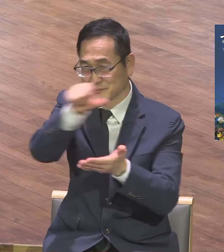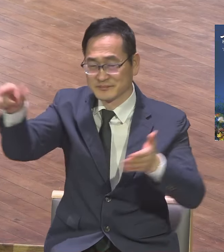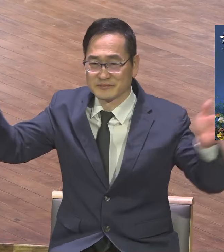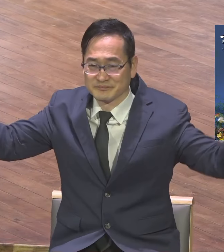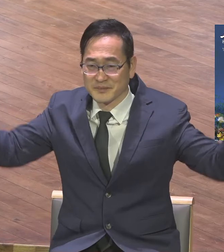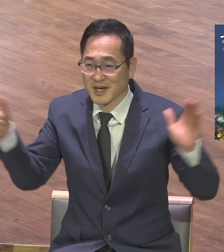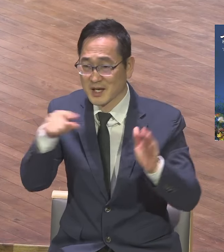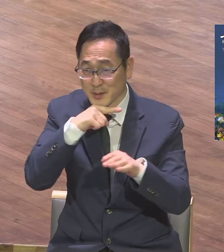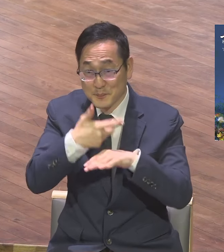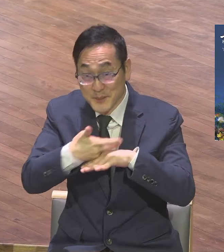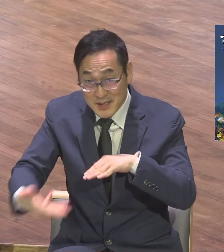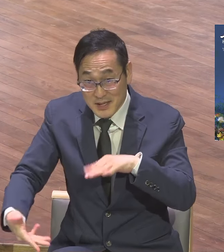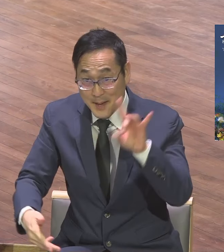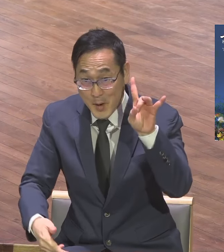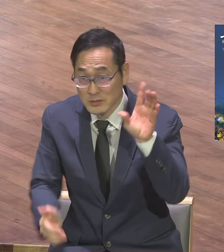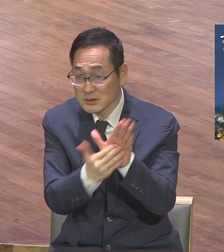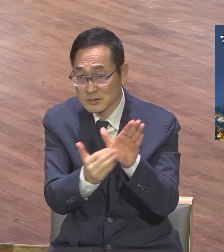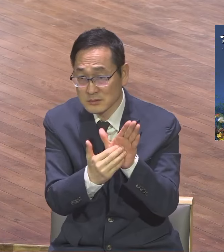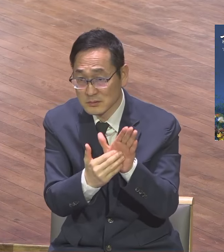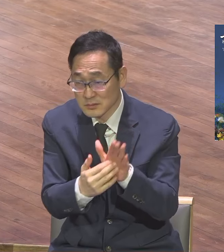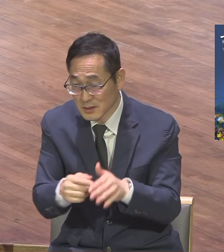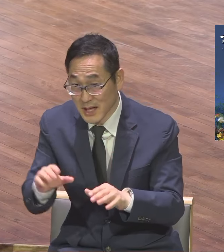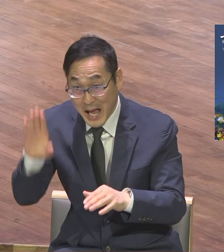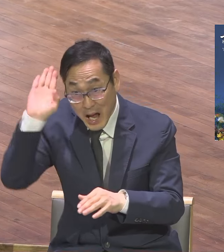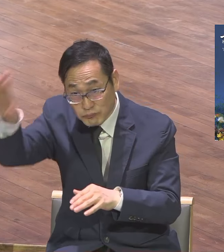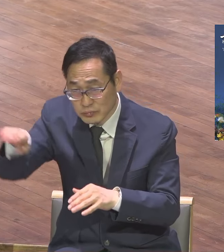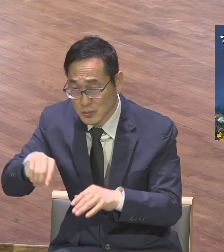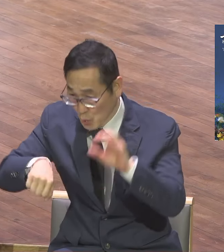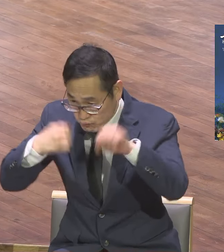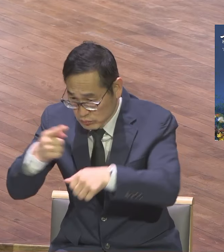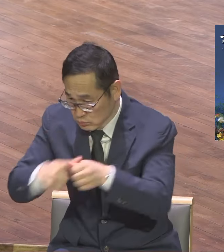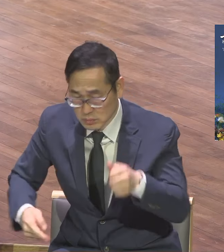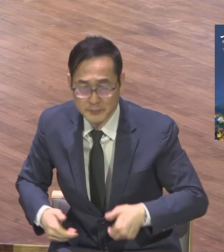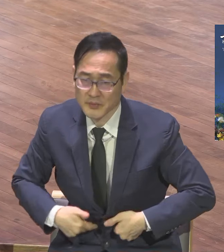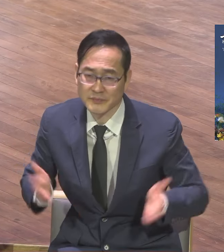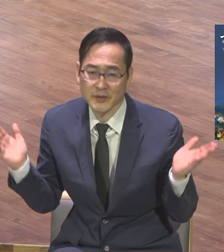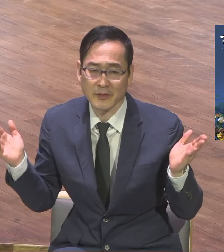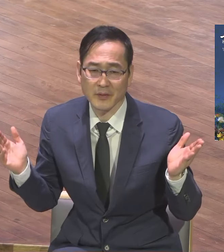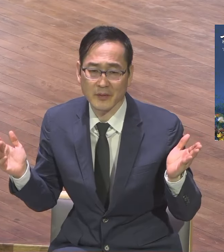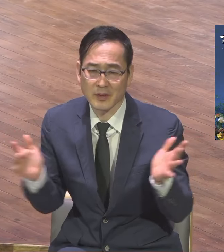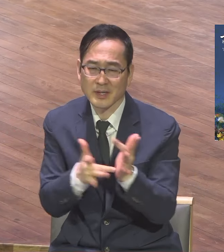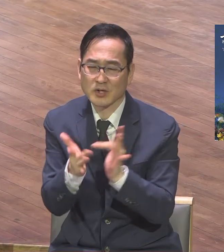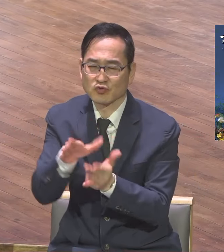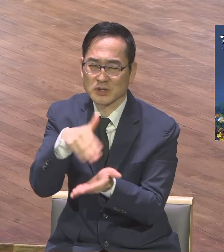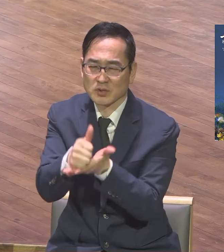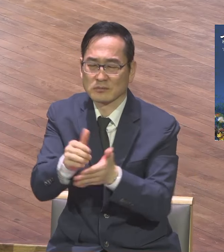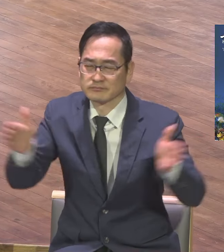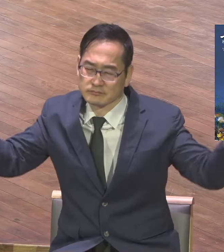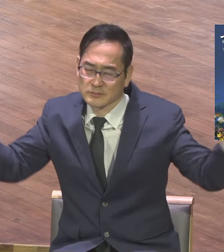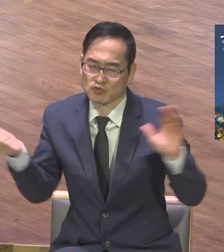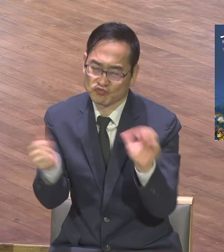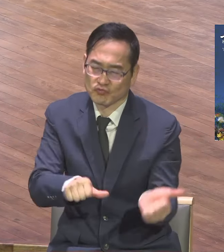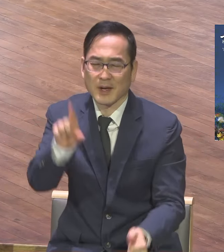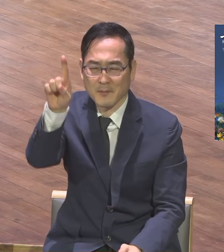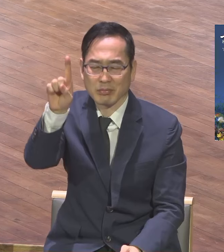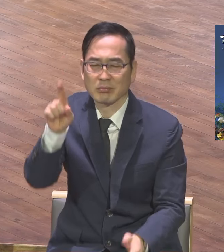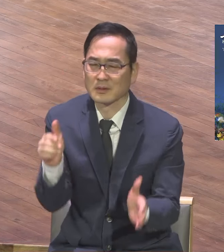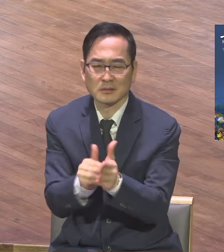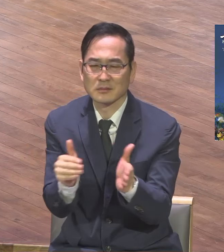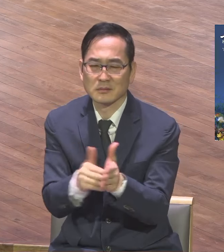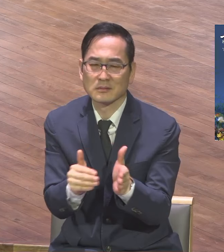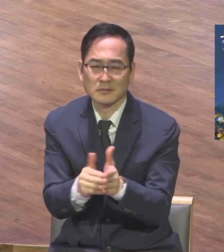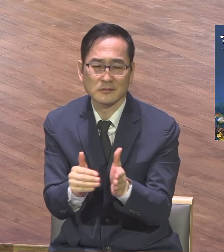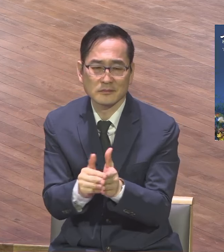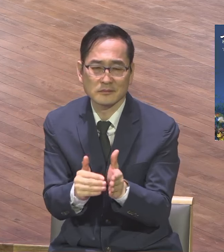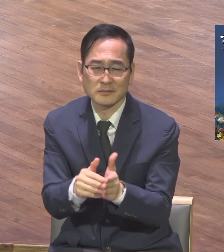끝내버렸다. 이루었다. 이렇게 예수 그리스도의 값진 희생을 통해서 우리는 그냥 나오잖아요. 예수